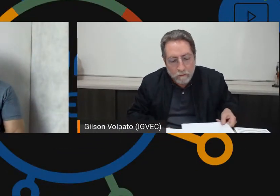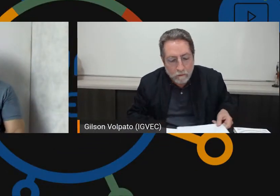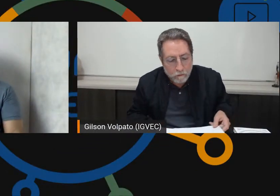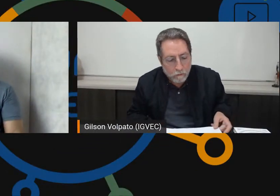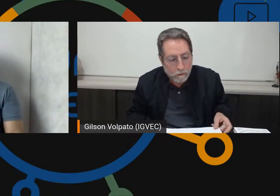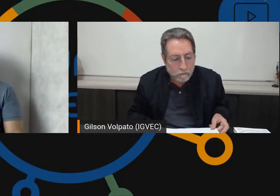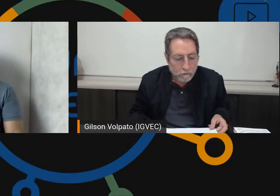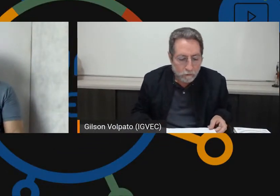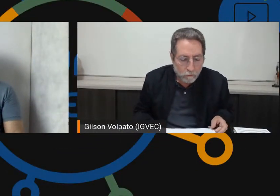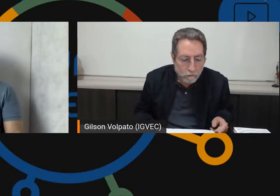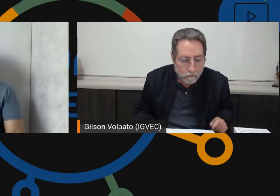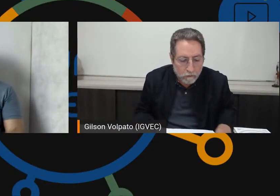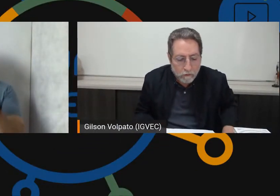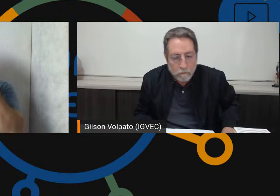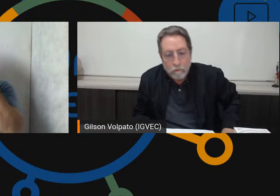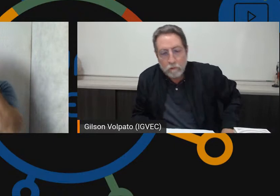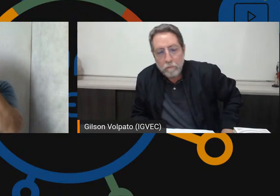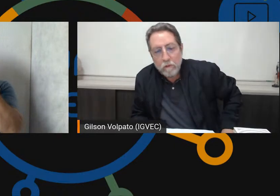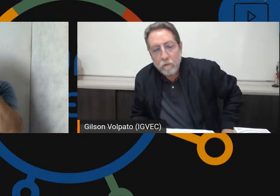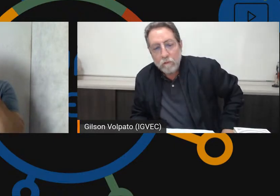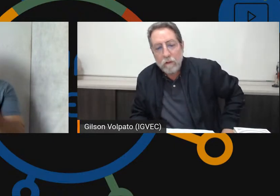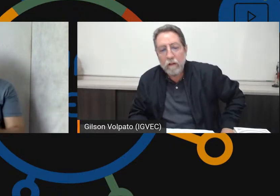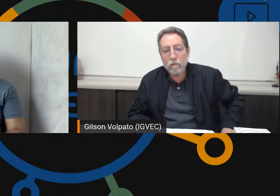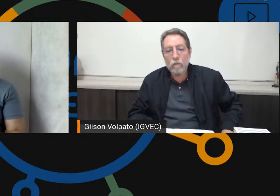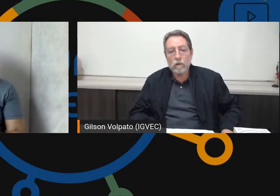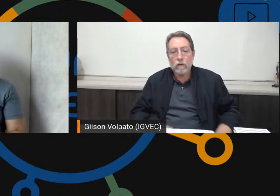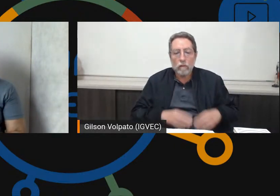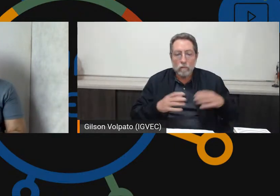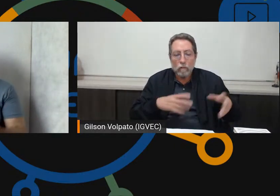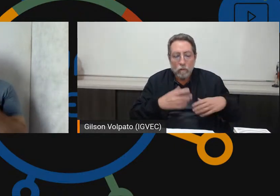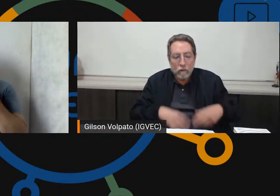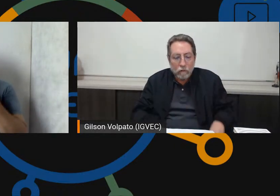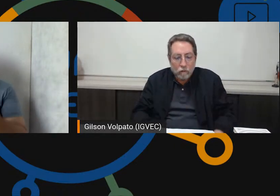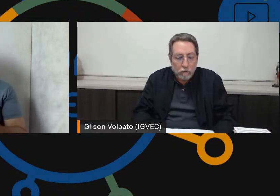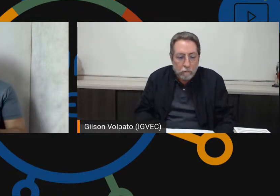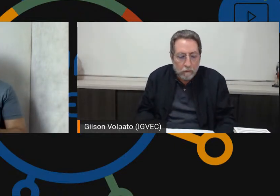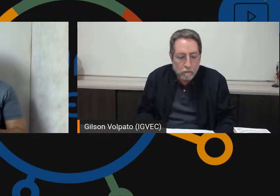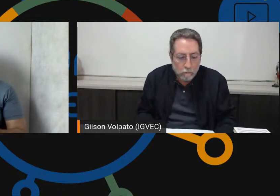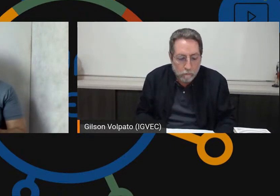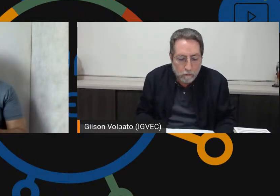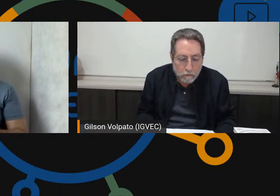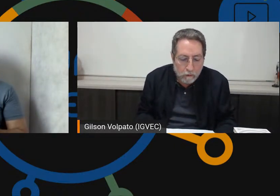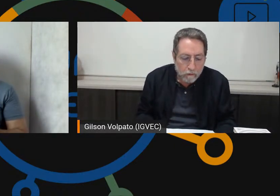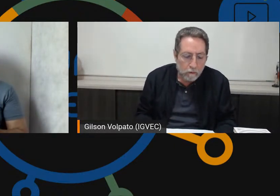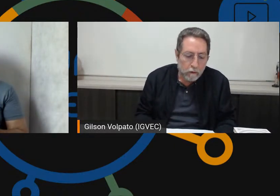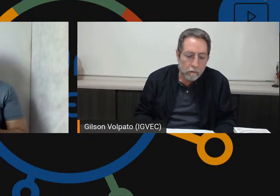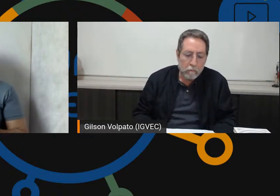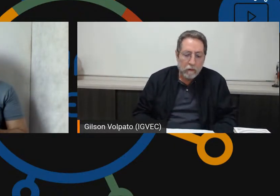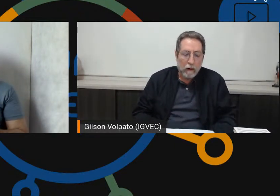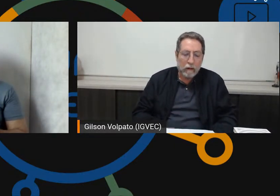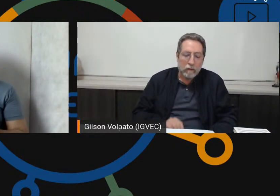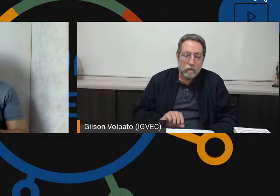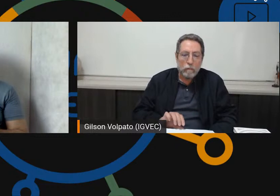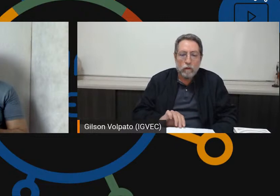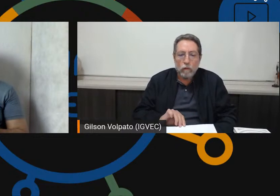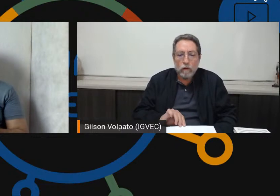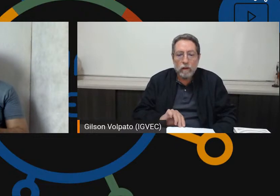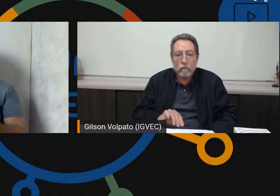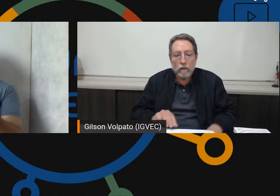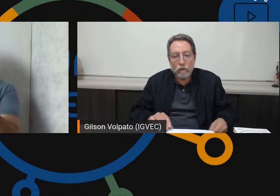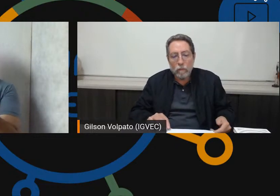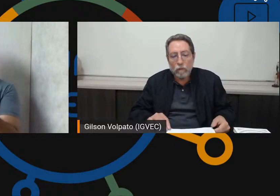Eu agradeço a Juliana, que fez o primeiro contato e que organizou toda a minha ida aí, né? Agradeço